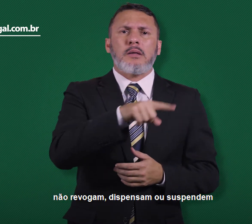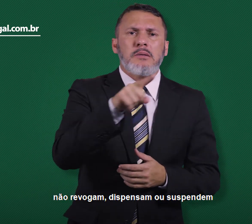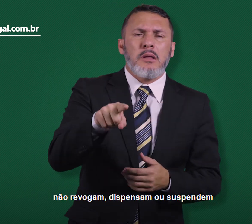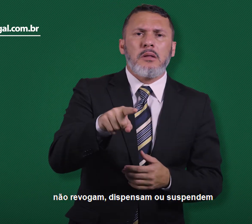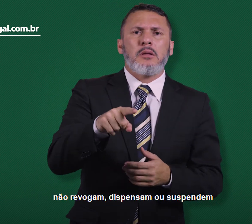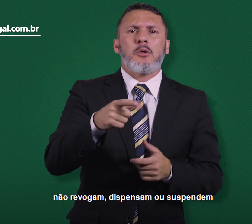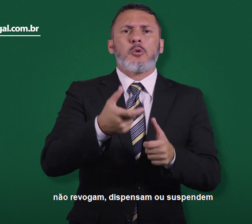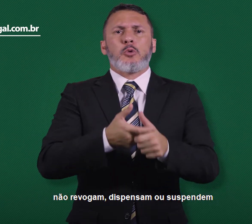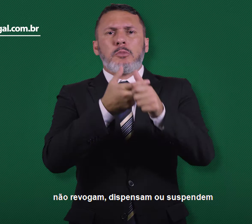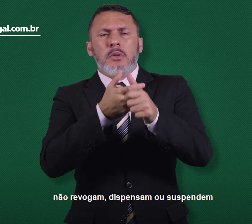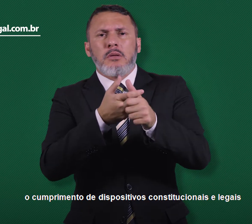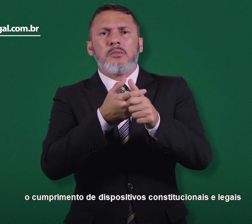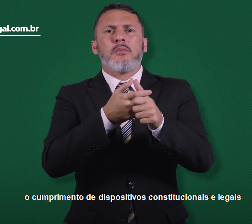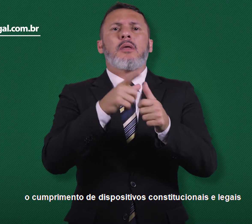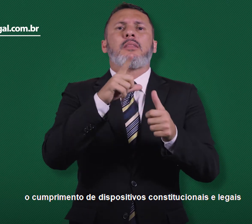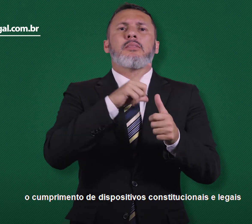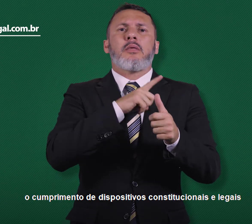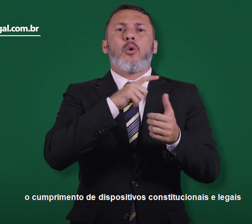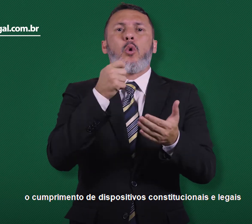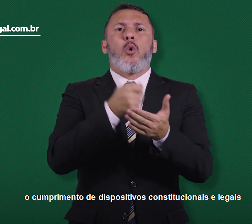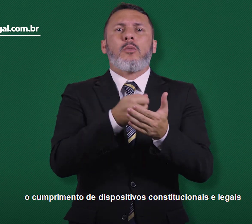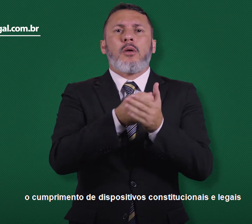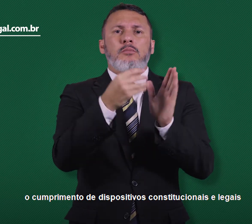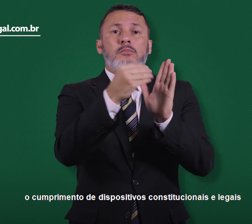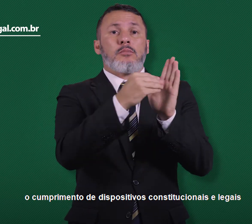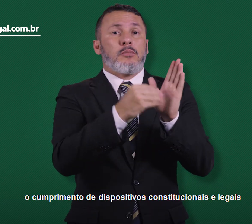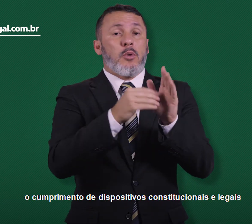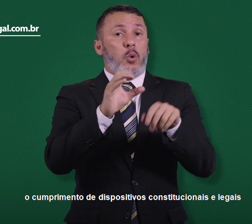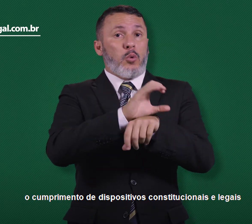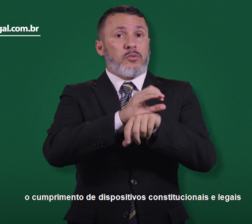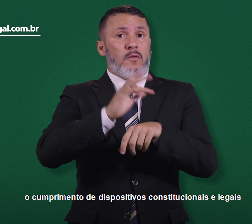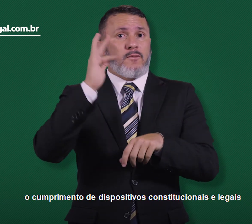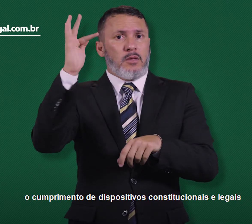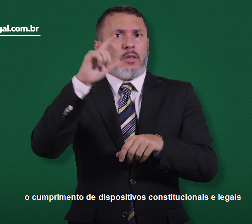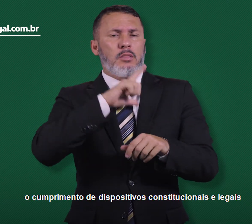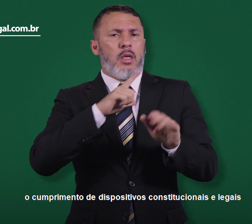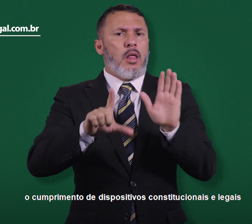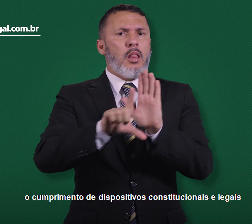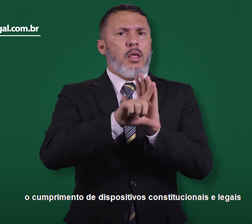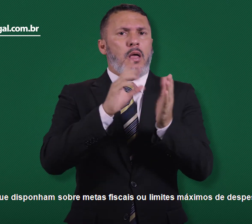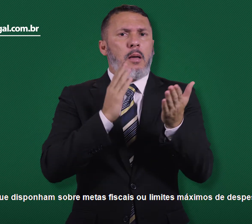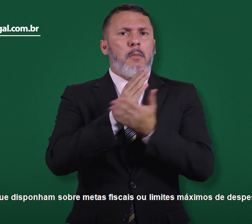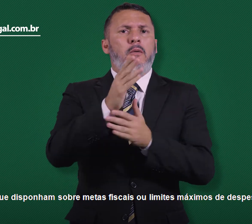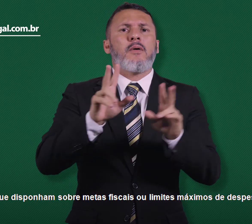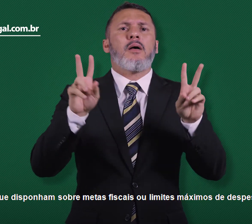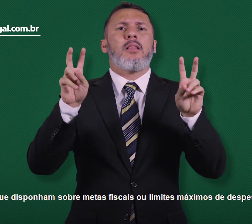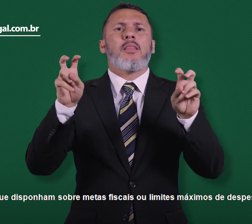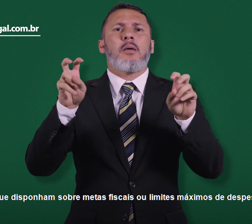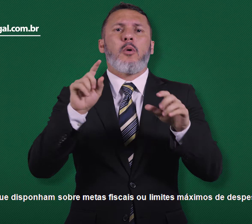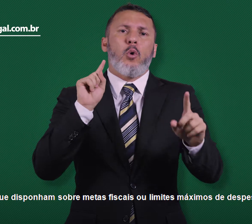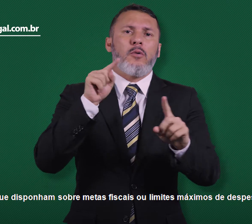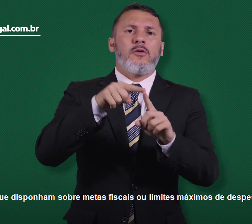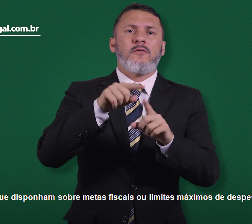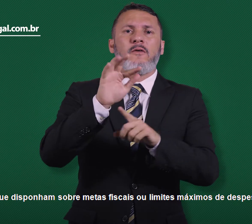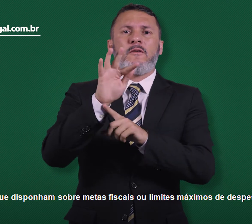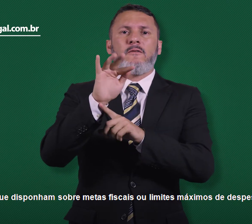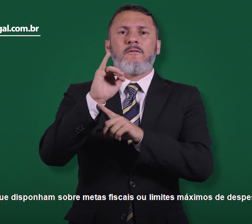ou suspendem o cumprimento de dispositivos constitucionais e legais que disponham sobre metas fiscais ou